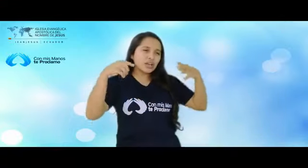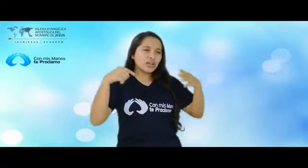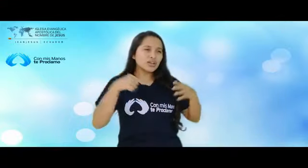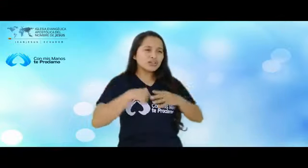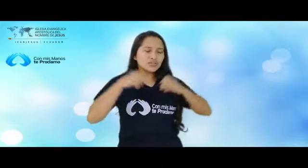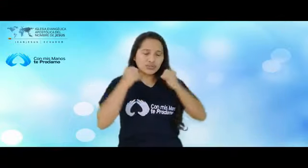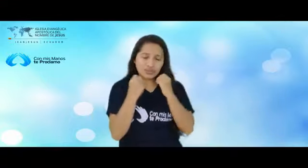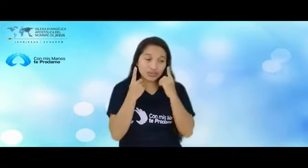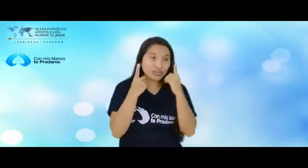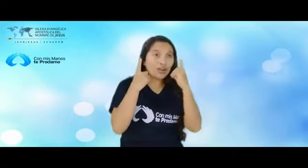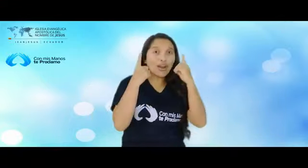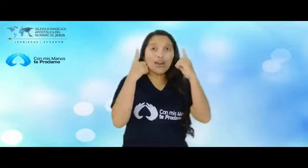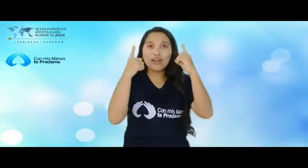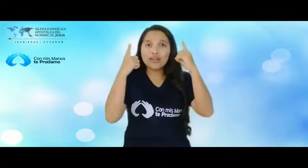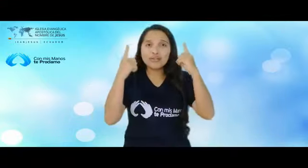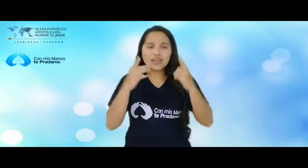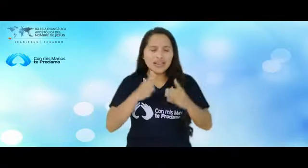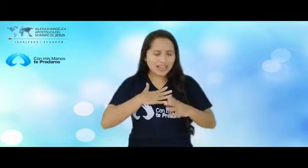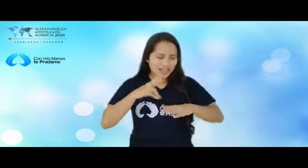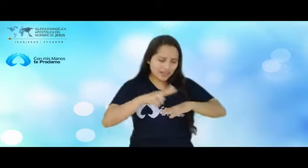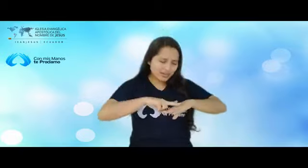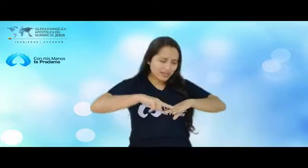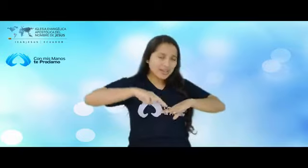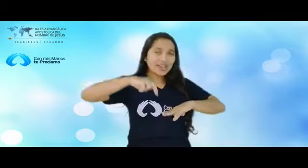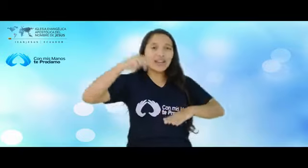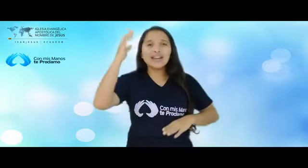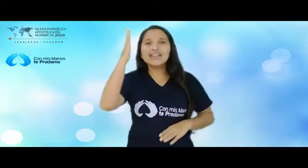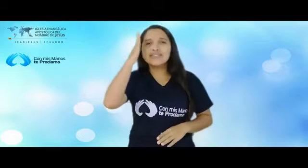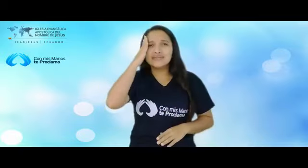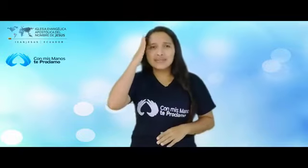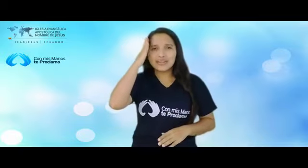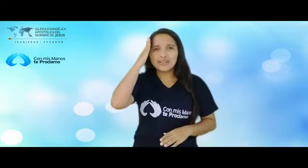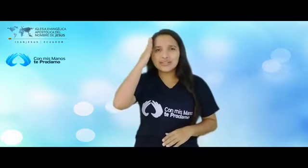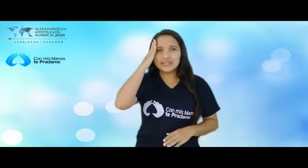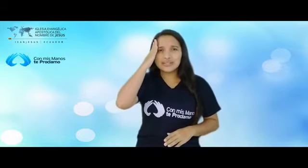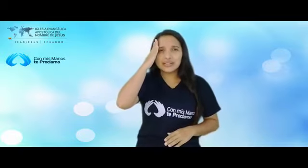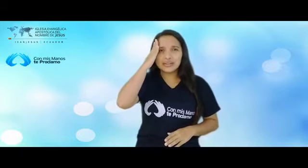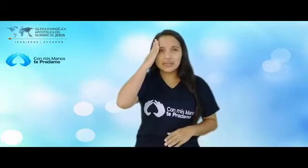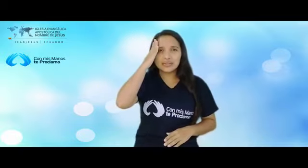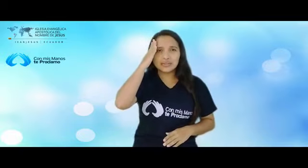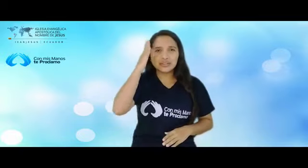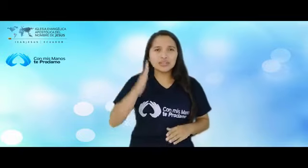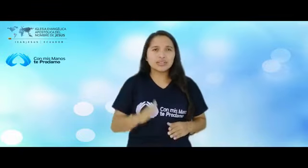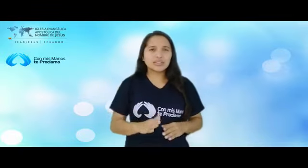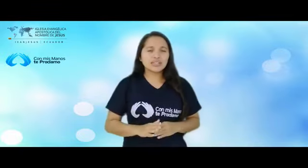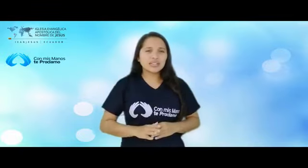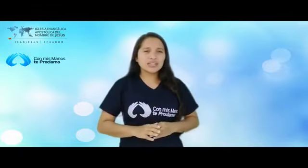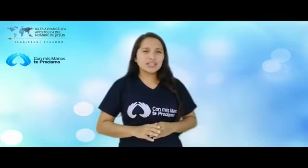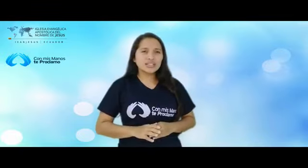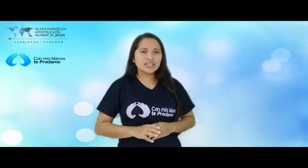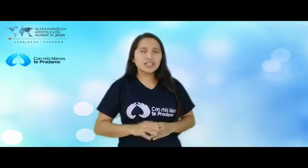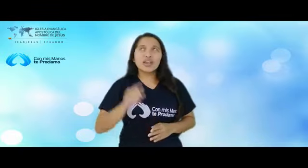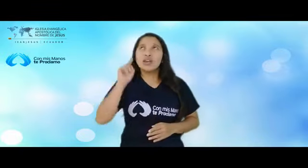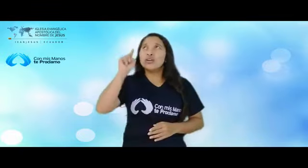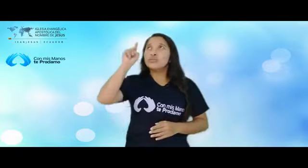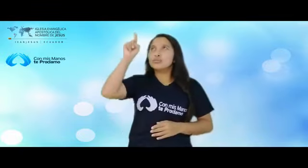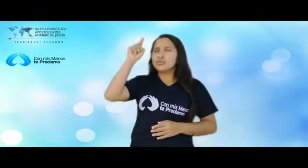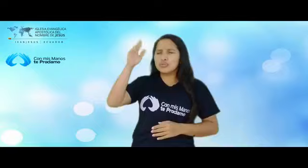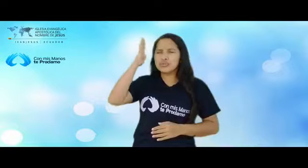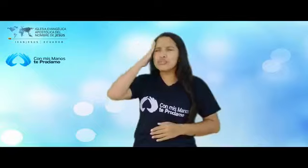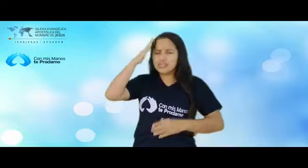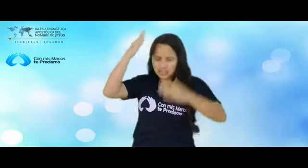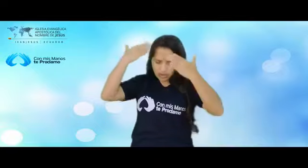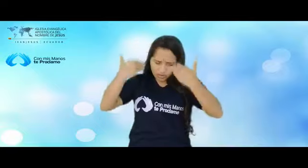Estoy maravillado y mi alma lo sabe muy bien. No fue encubierto de ti mi